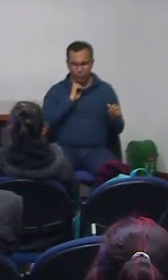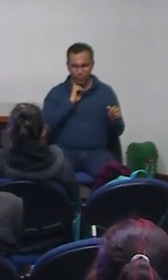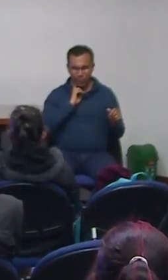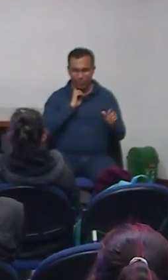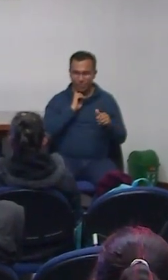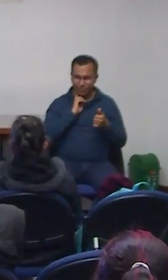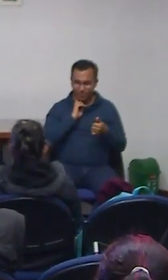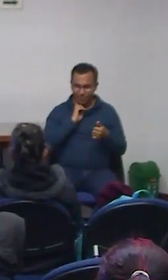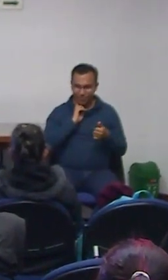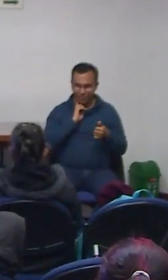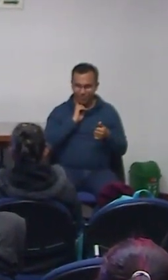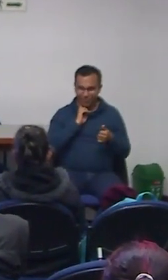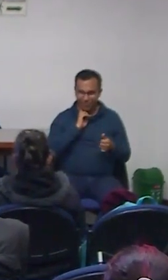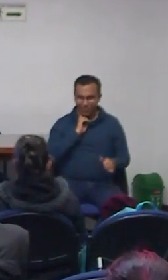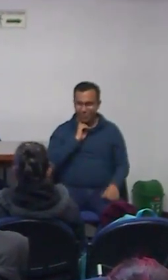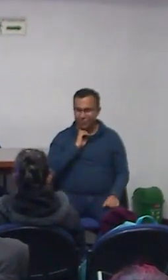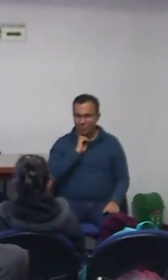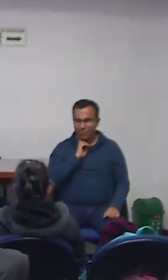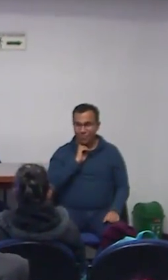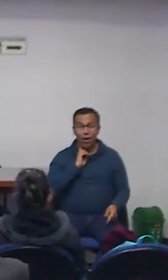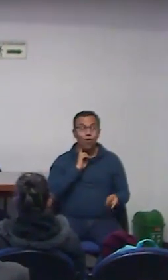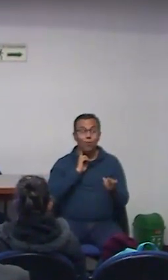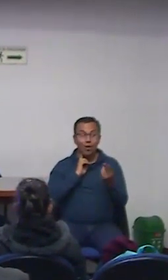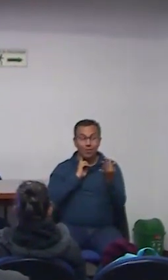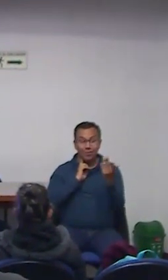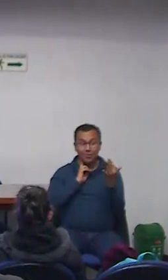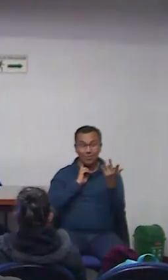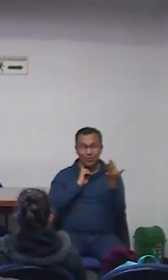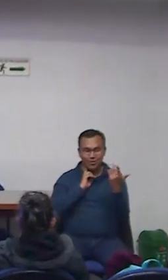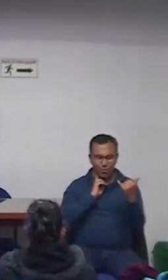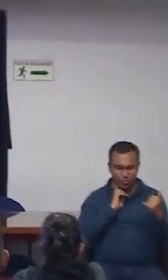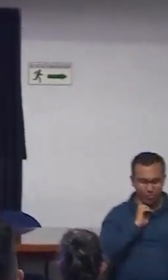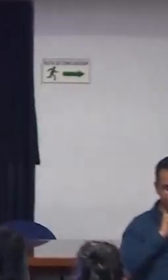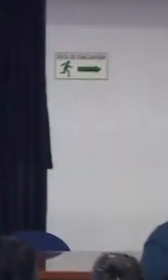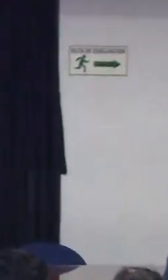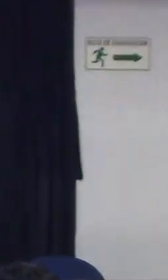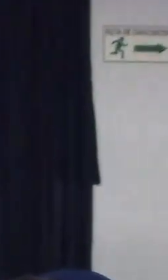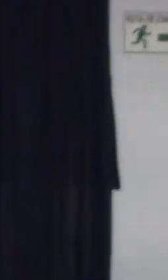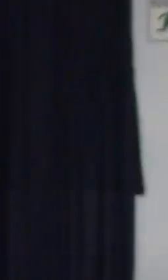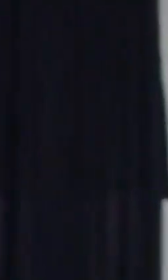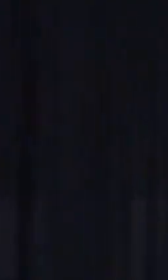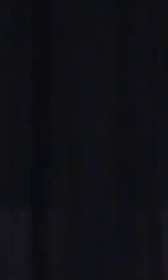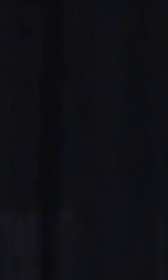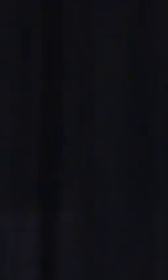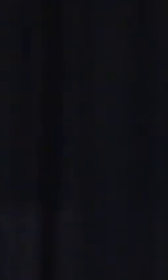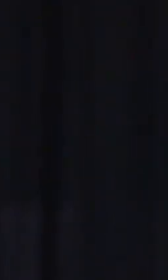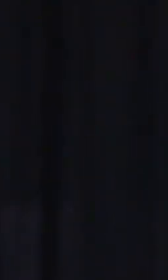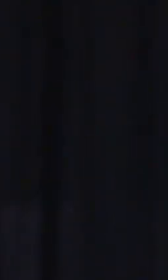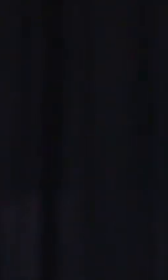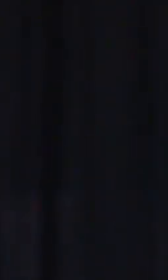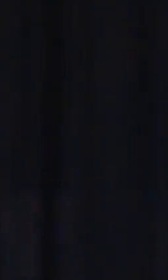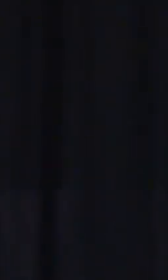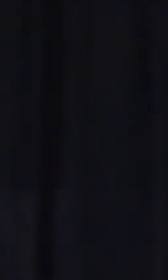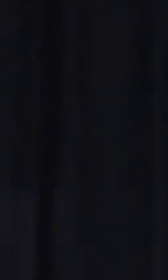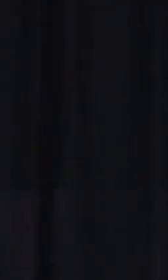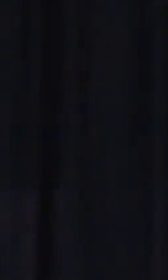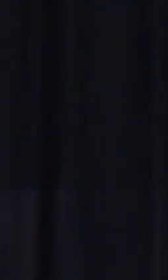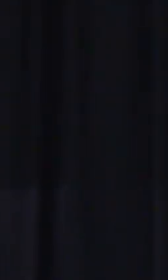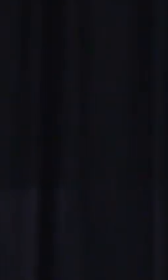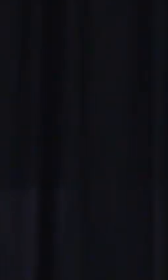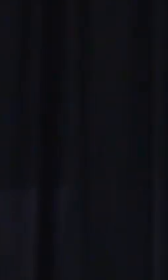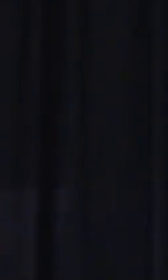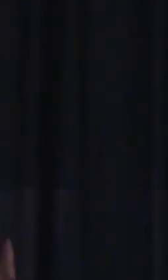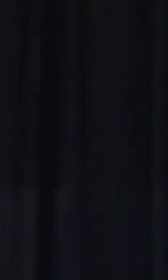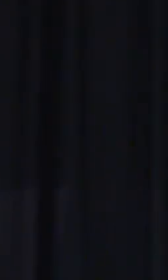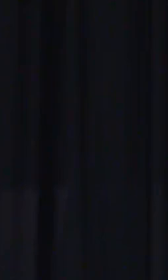soltamos ahora con la otra mano o con el pie van a tocar su pulso a ver qué tan fácil o difícil